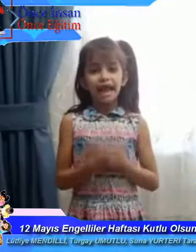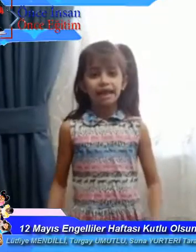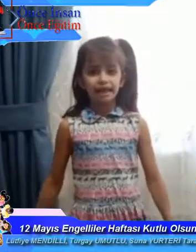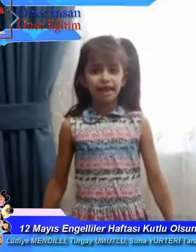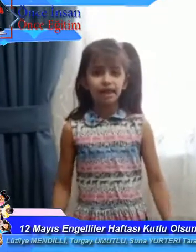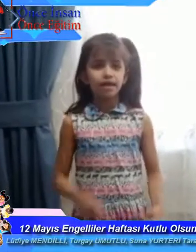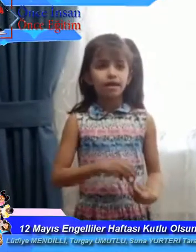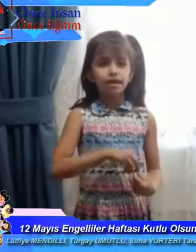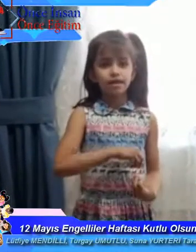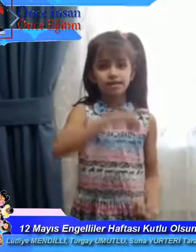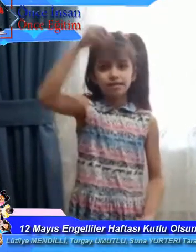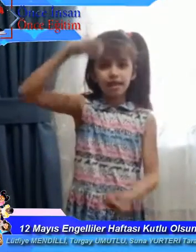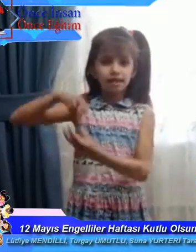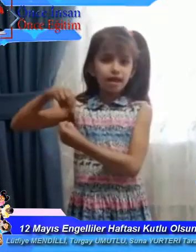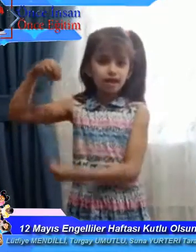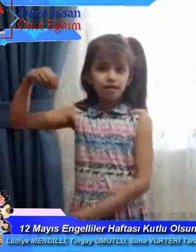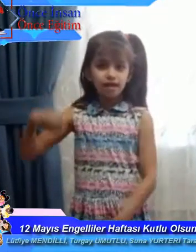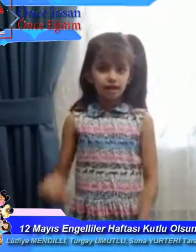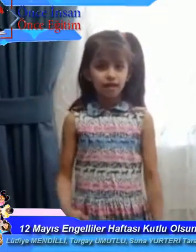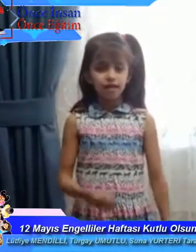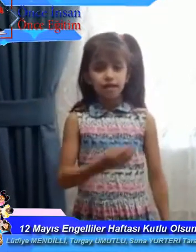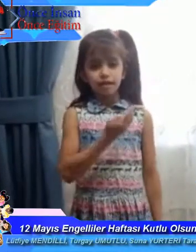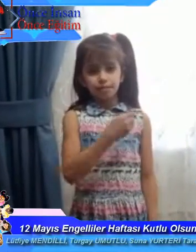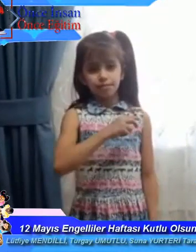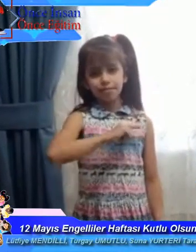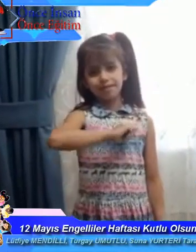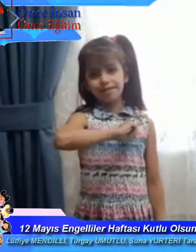Engelli insanlar da